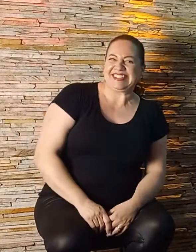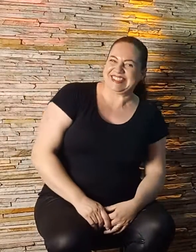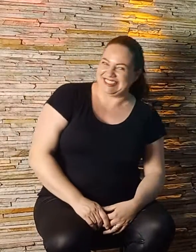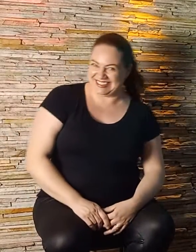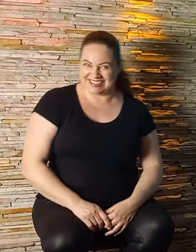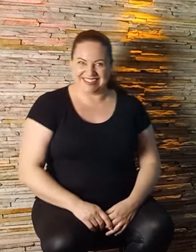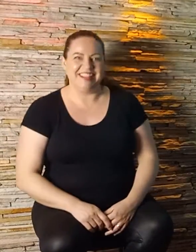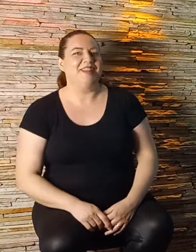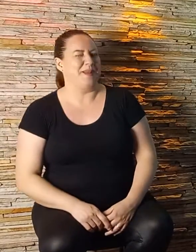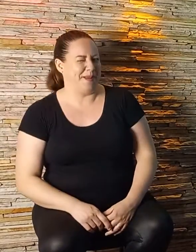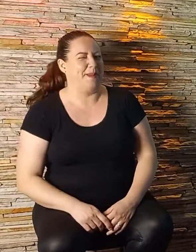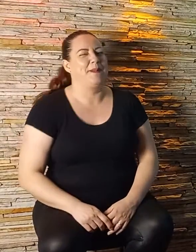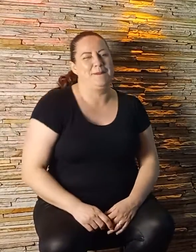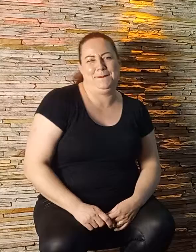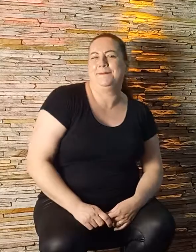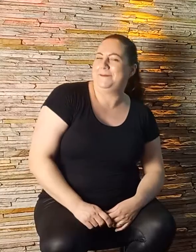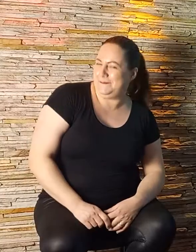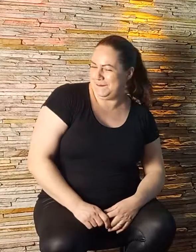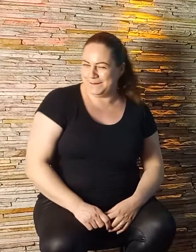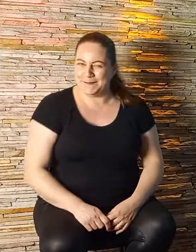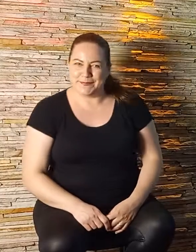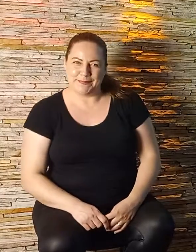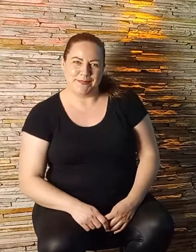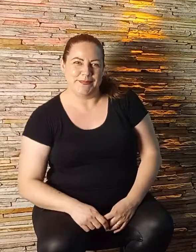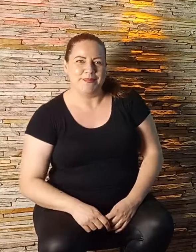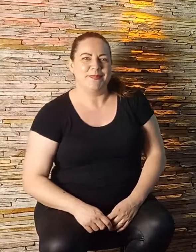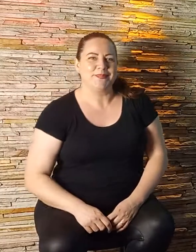ai Bela beijo tchau